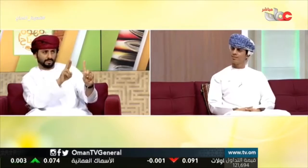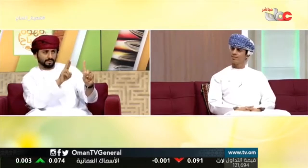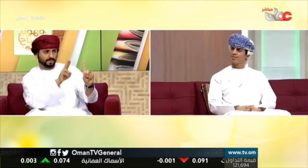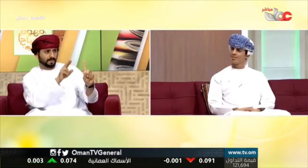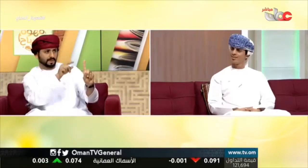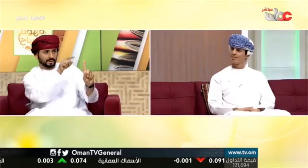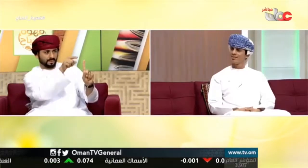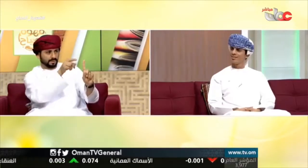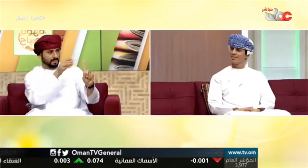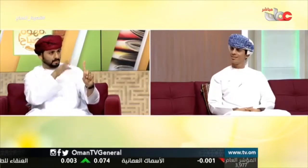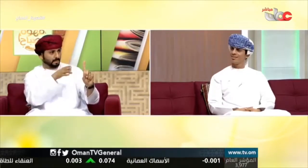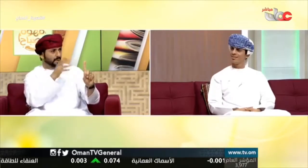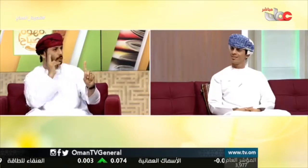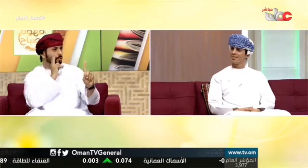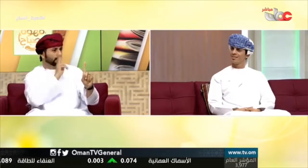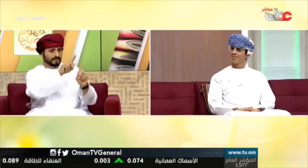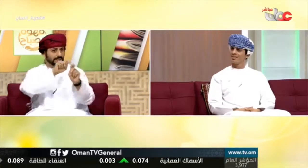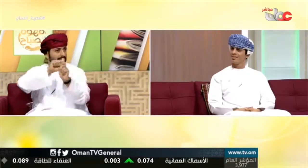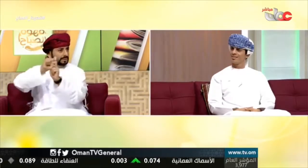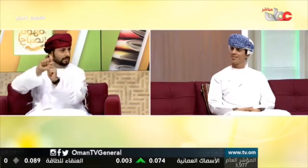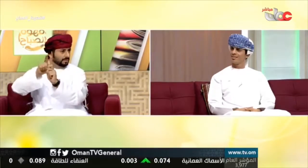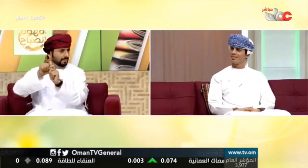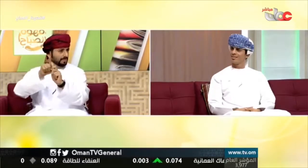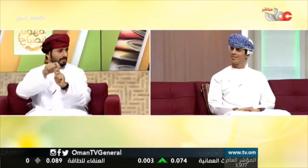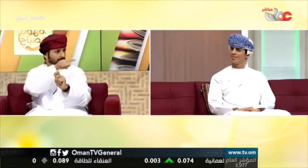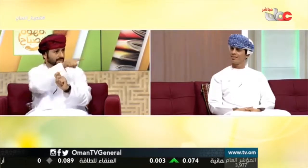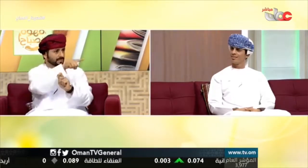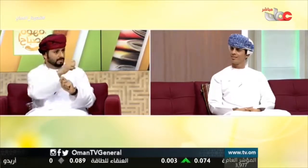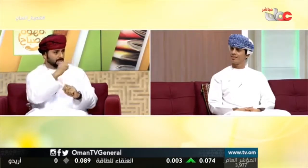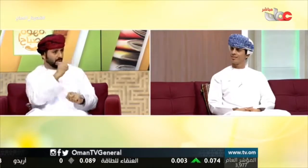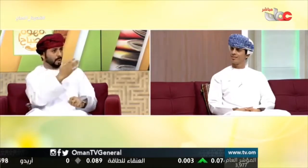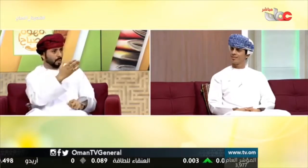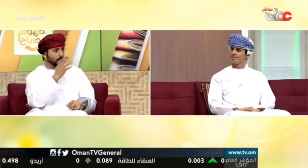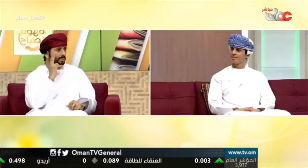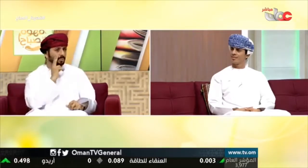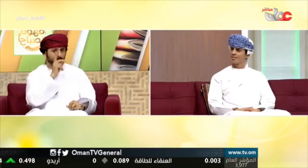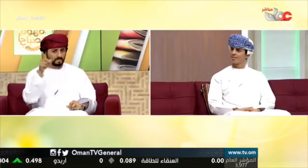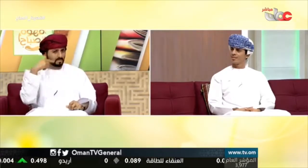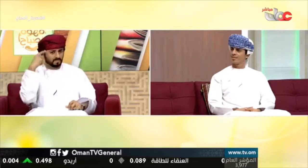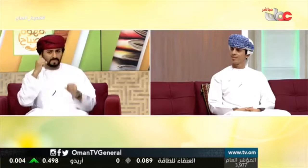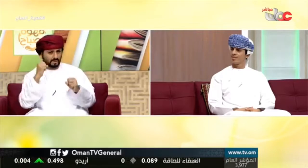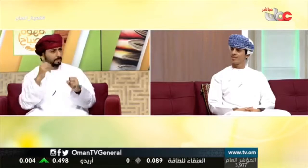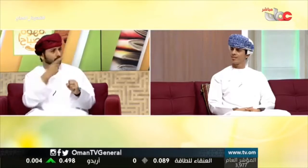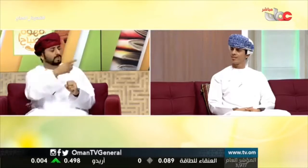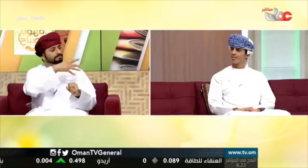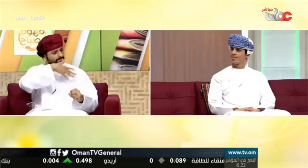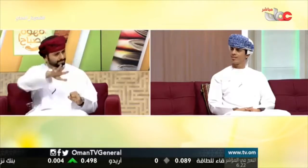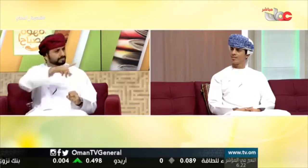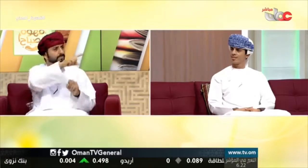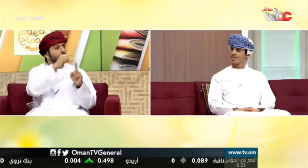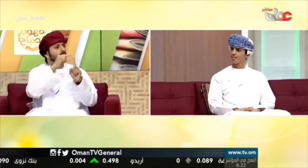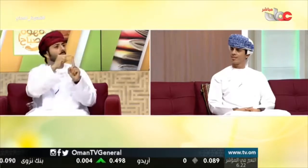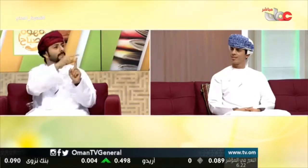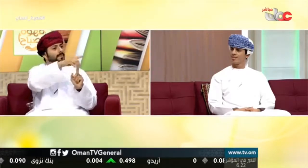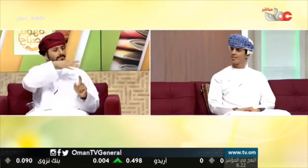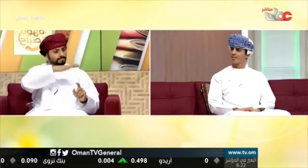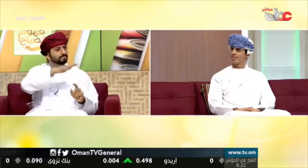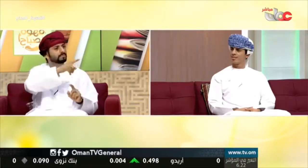هذه المدخول من العسل. هل تنصح أنت بالنسبة للأشخاص الصم أيضا يعملوا في هذا أم أنكم صعوبة بالنسبة